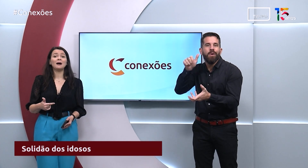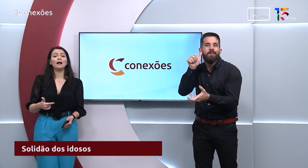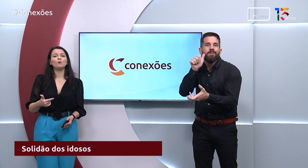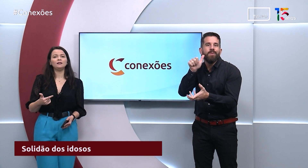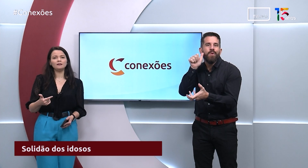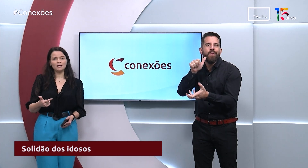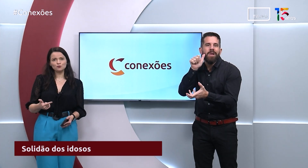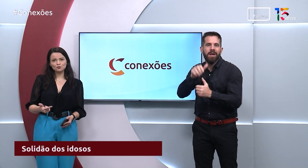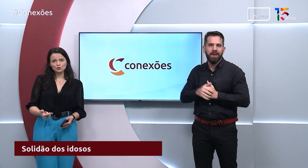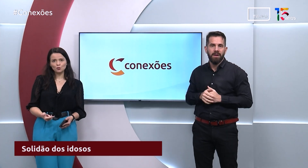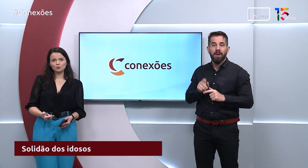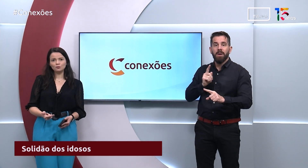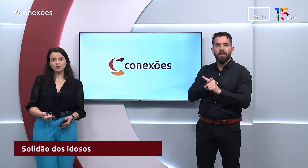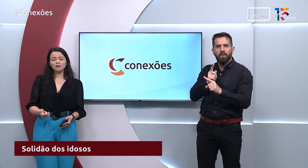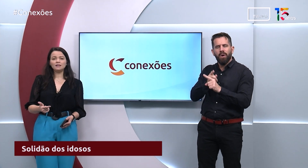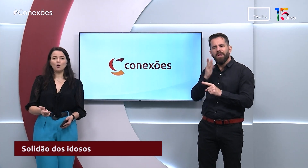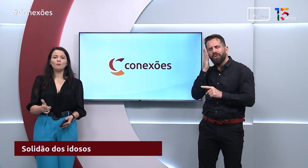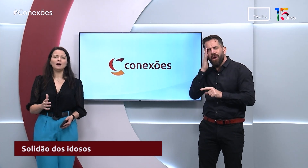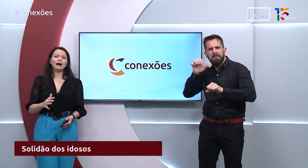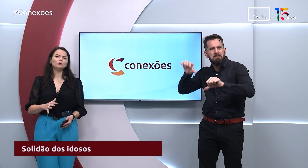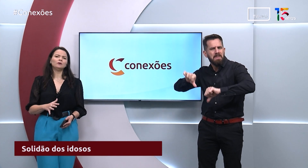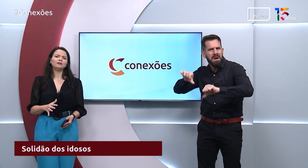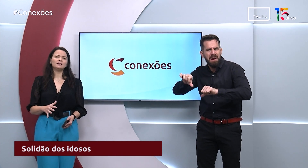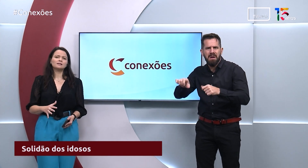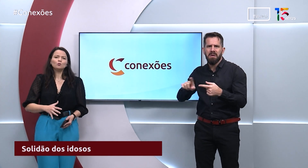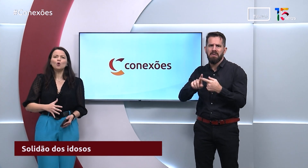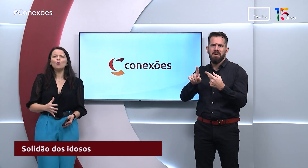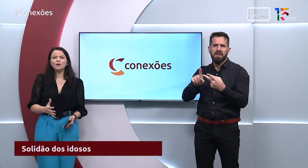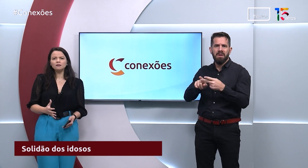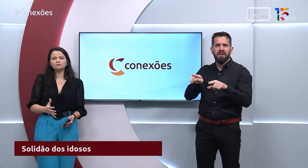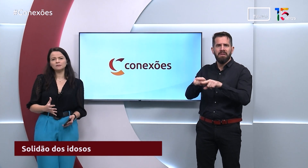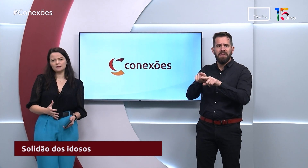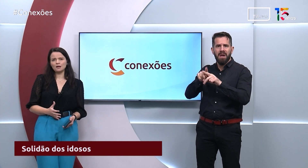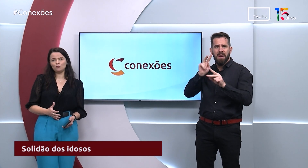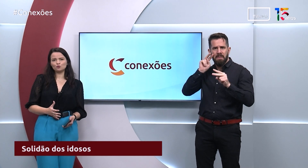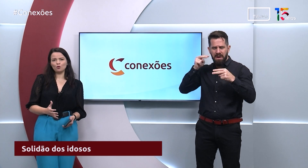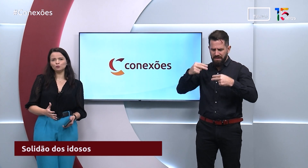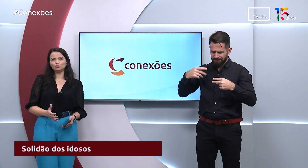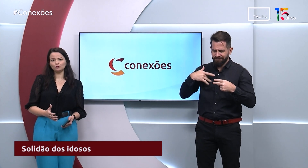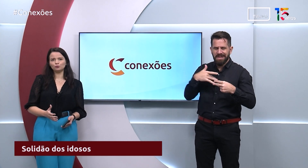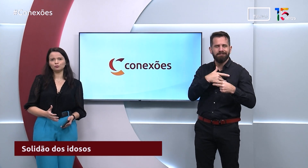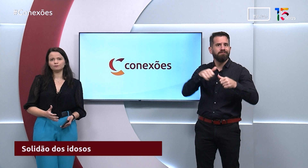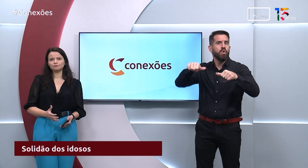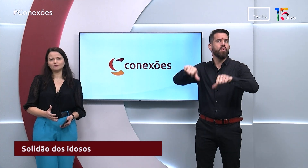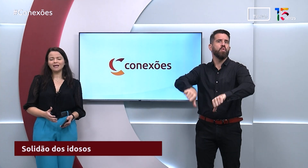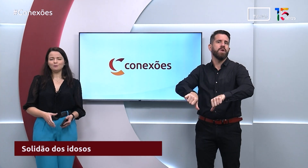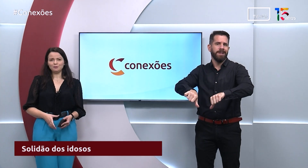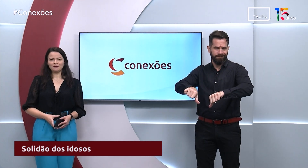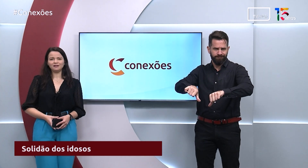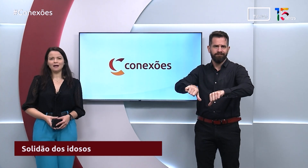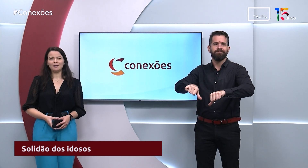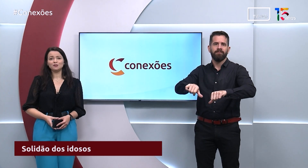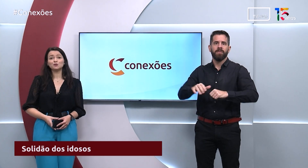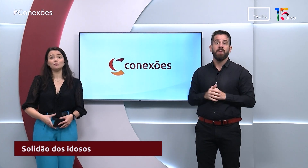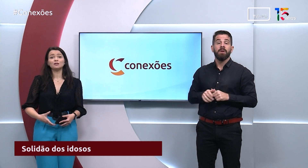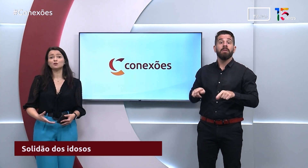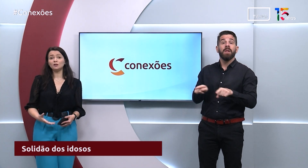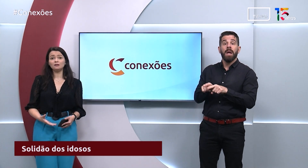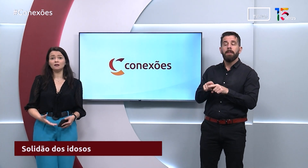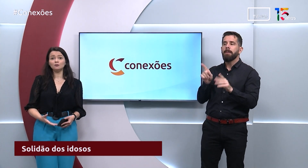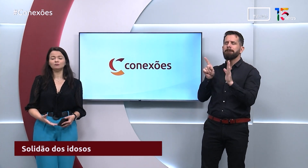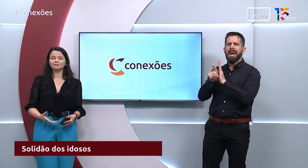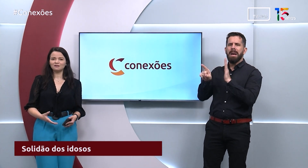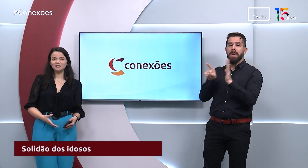de má qualidade do sono e a uma autoavaliação ruim da saúde como um todo. Bom, e para falar mais sobre